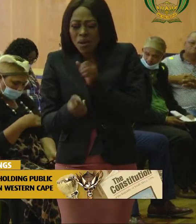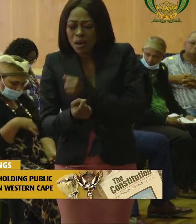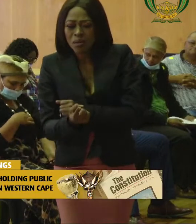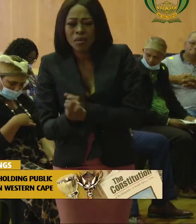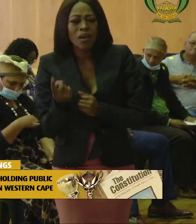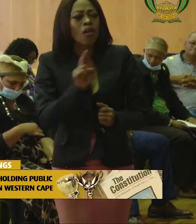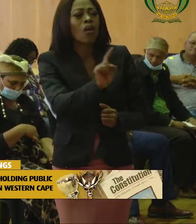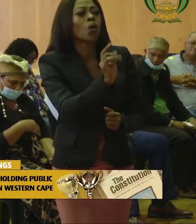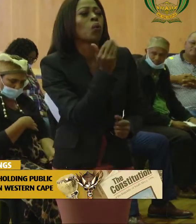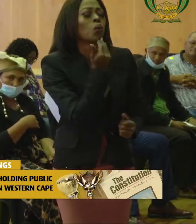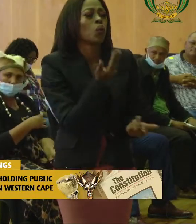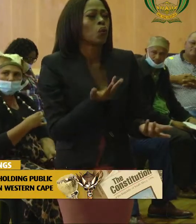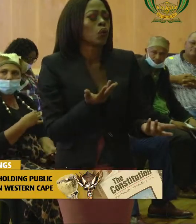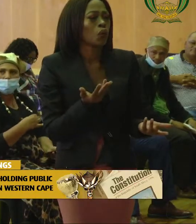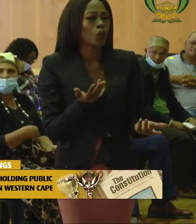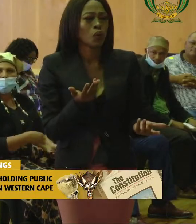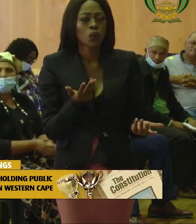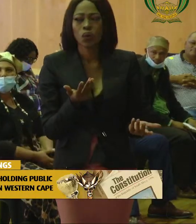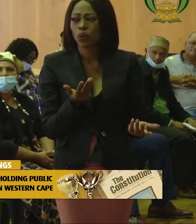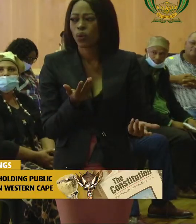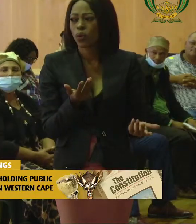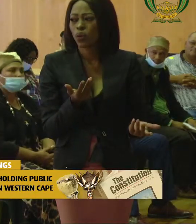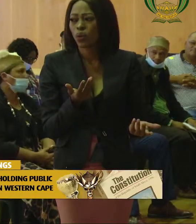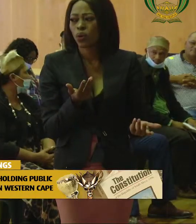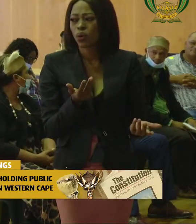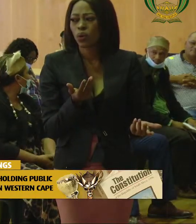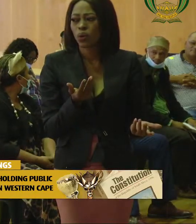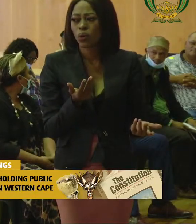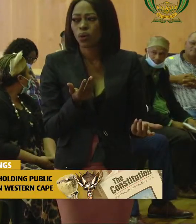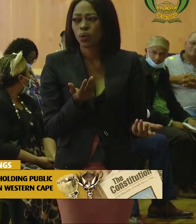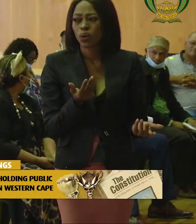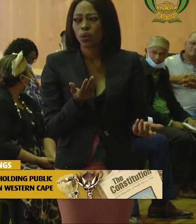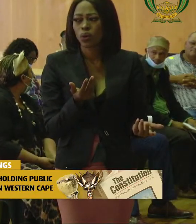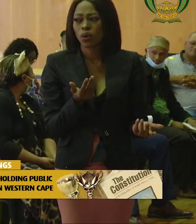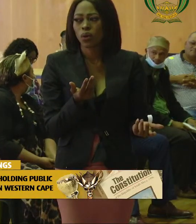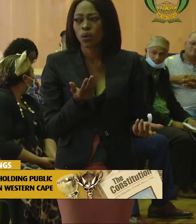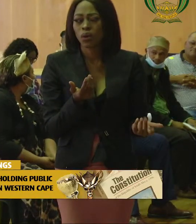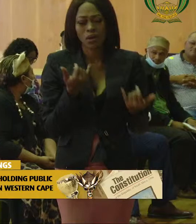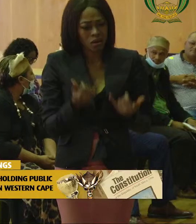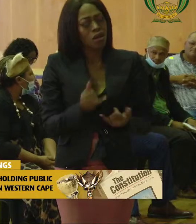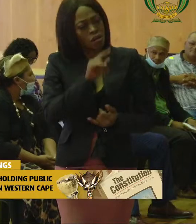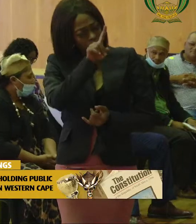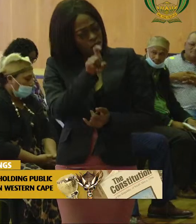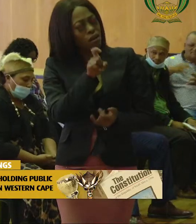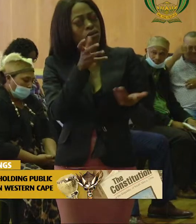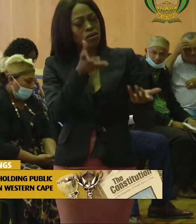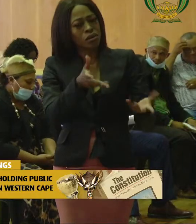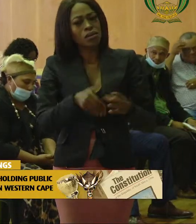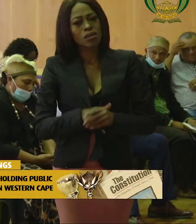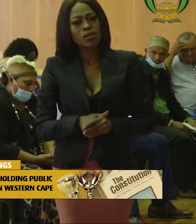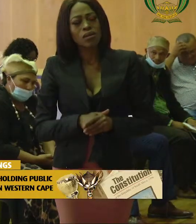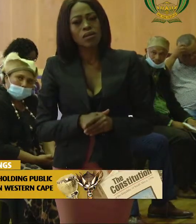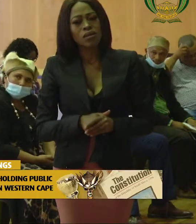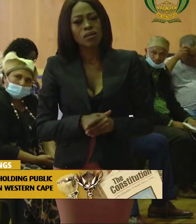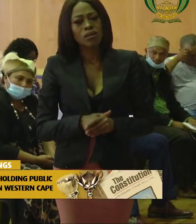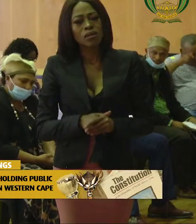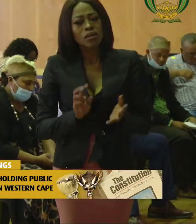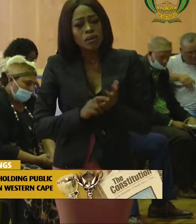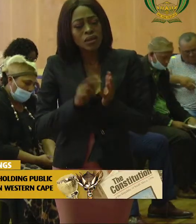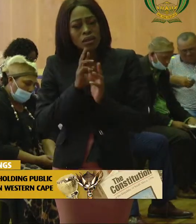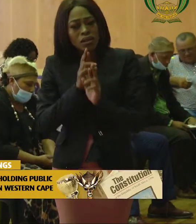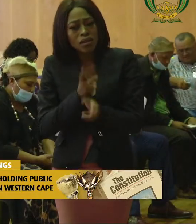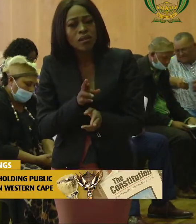Hoe gaan staan? Hoe laat ons dit toe? Dat is my vraag maar net. Jou verkragsaak,